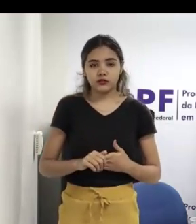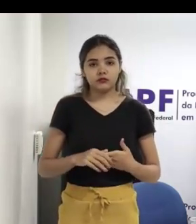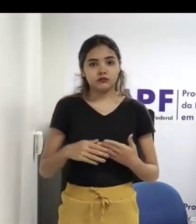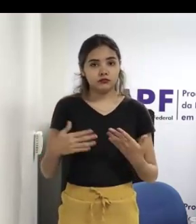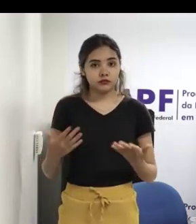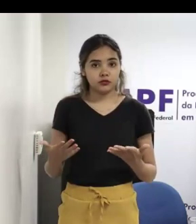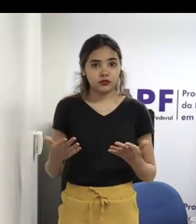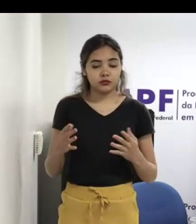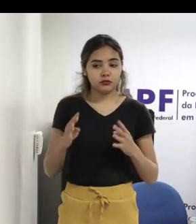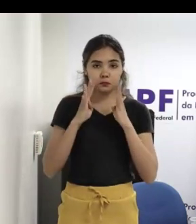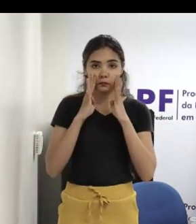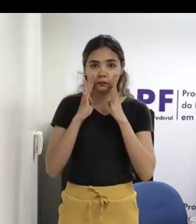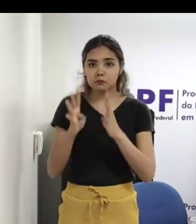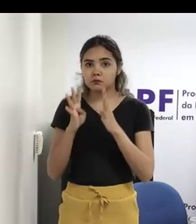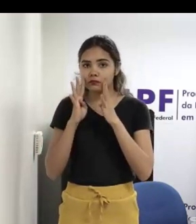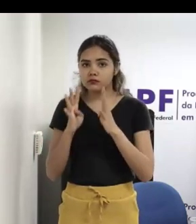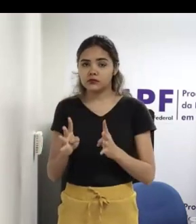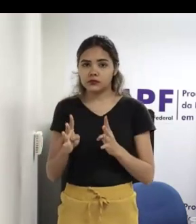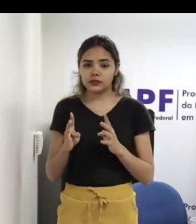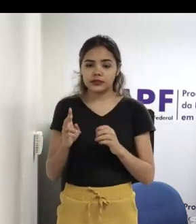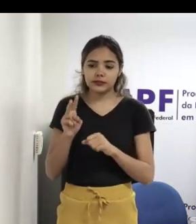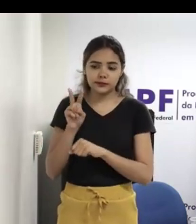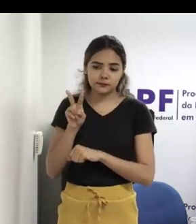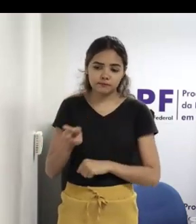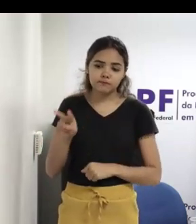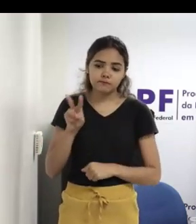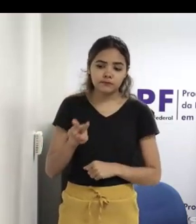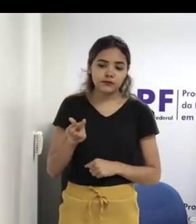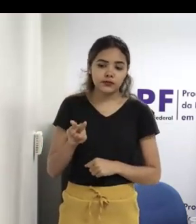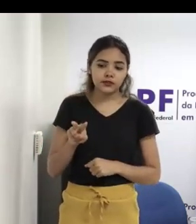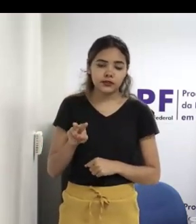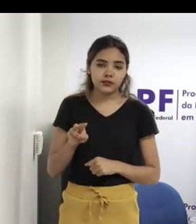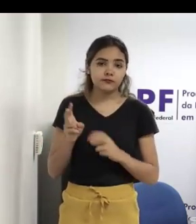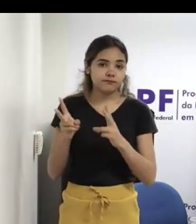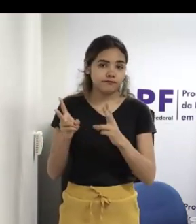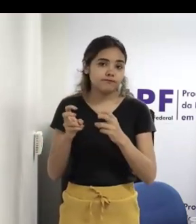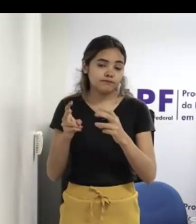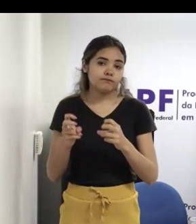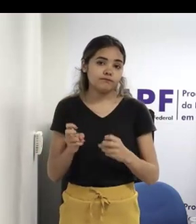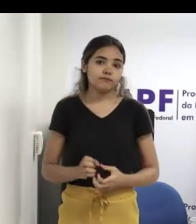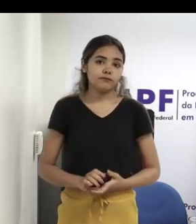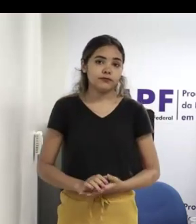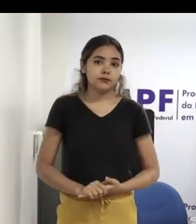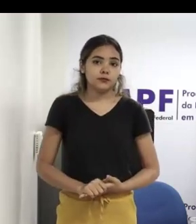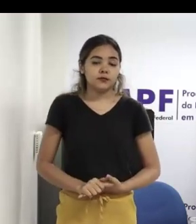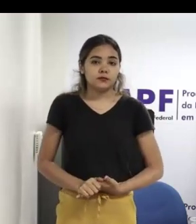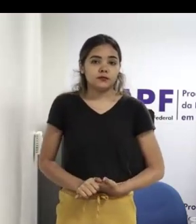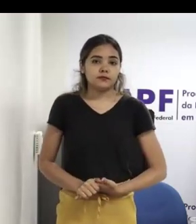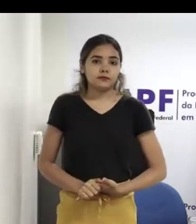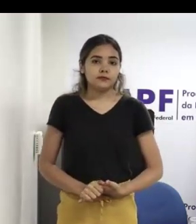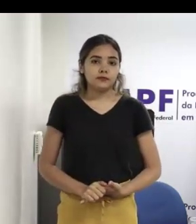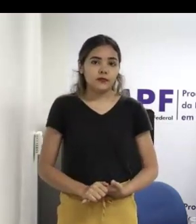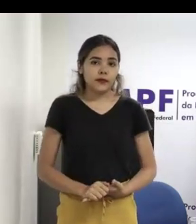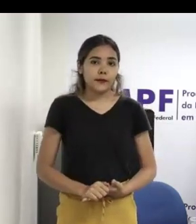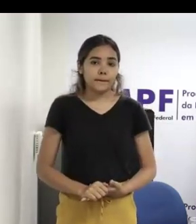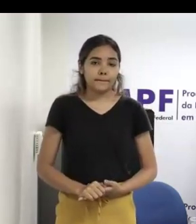realmente ter uma mudança de comportamento em 99% dos casos aqui Bom e a partir desse momento nós